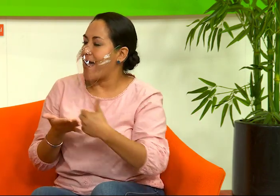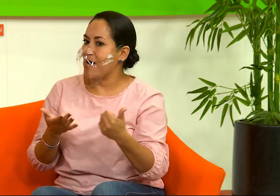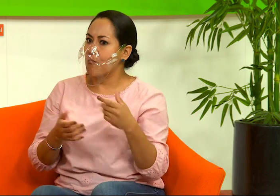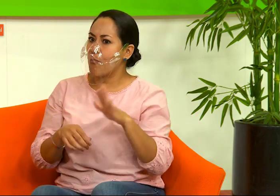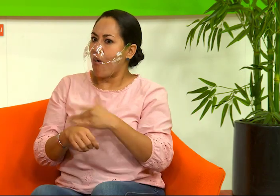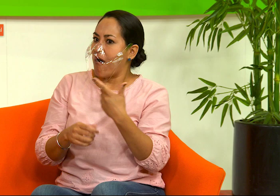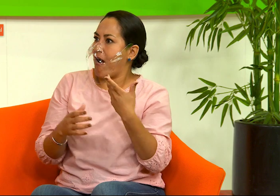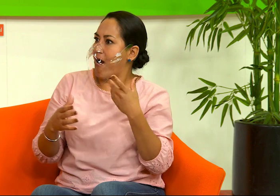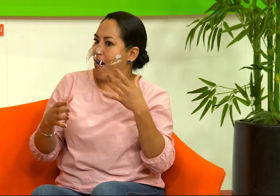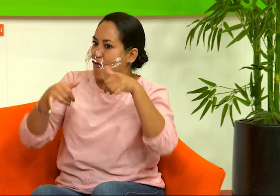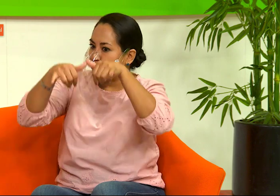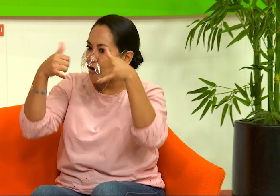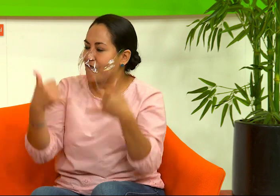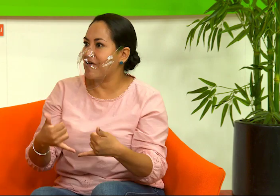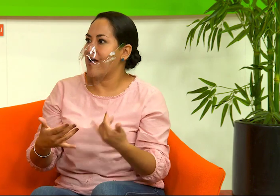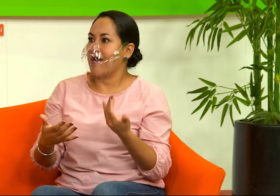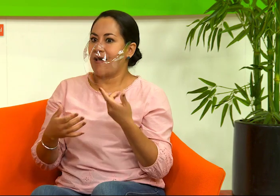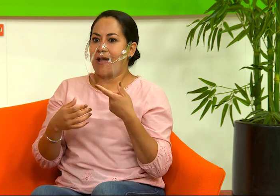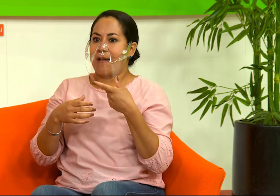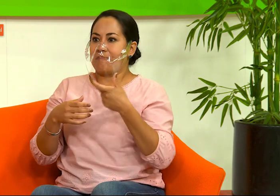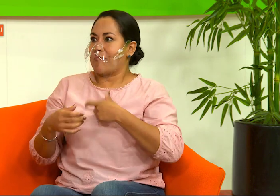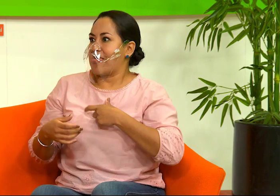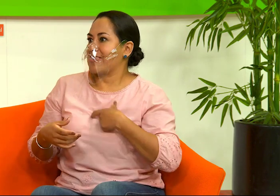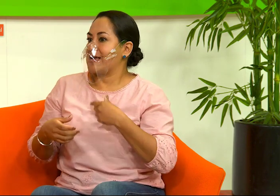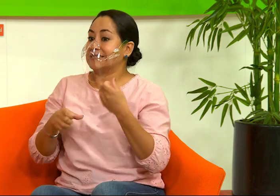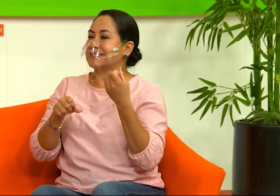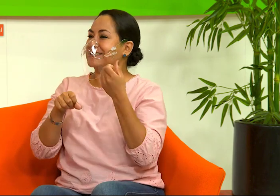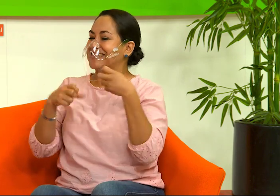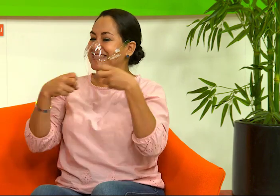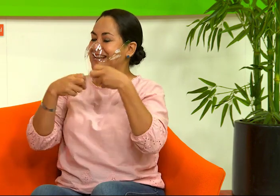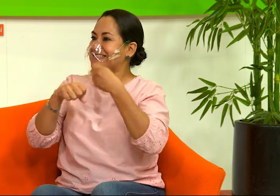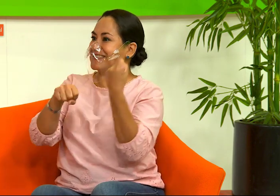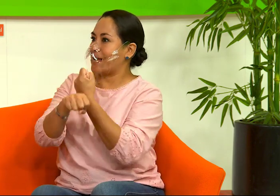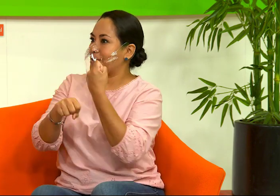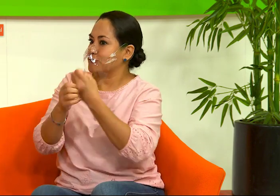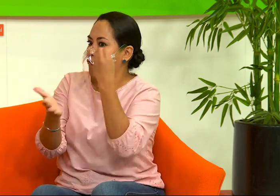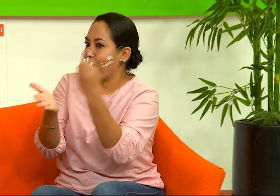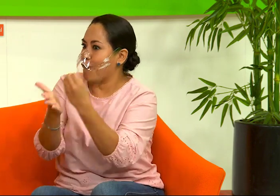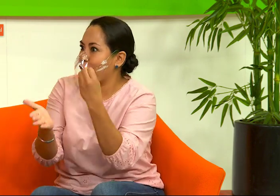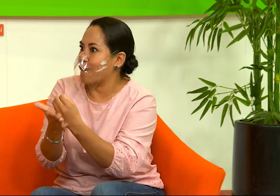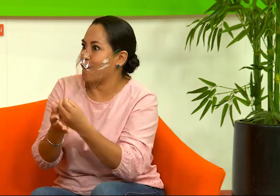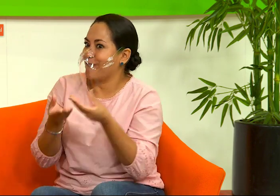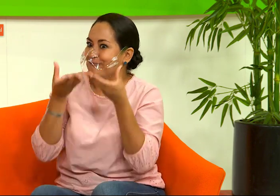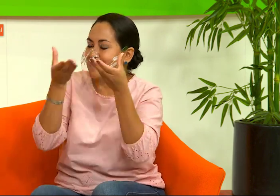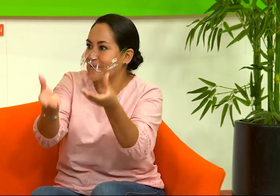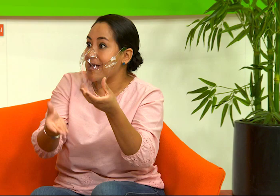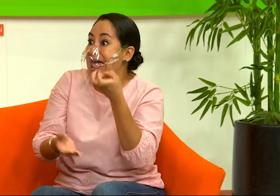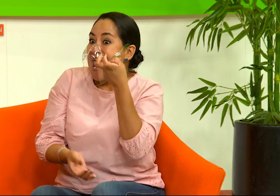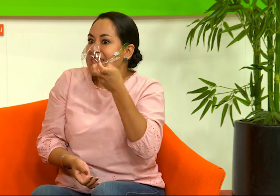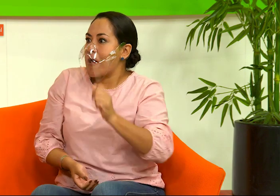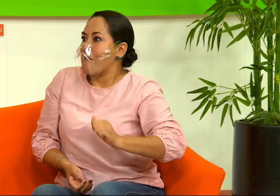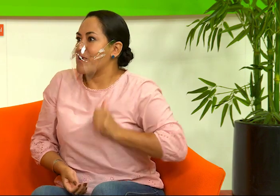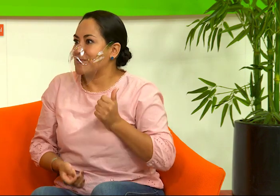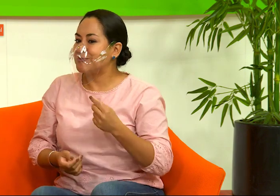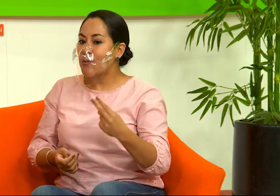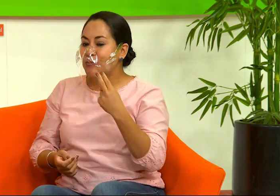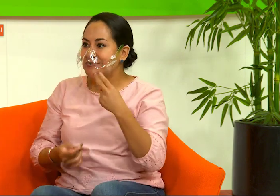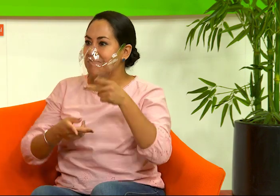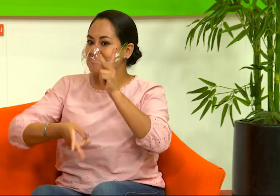famosos, quién ganó, cuál es el trofeo, las medallas, la marca de los